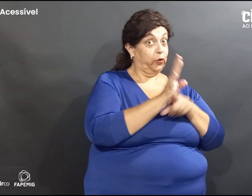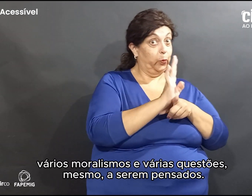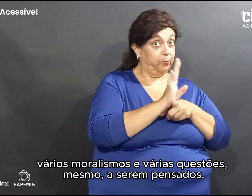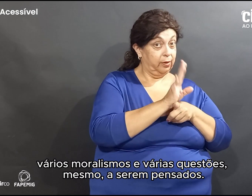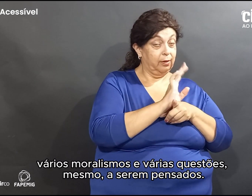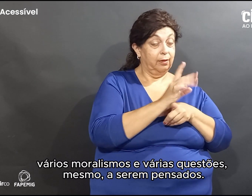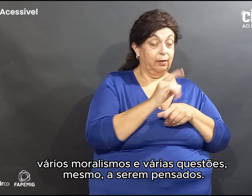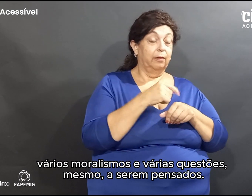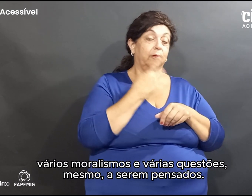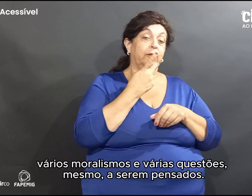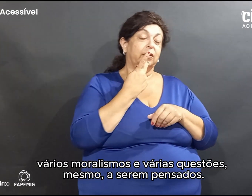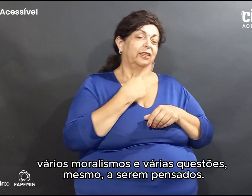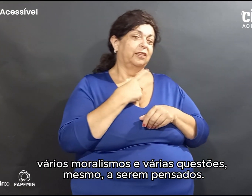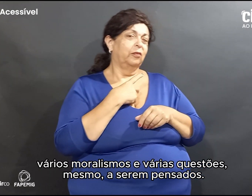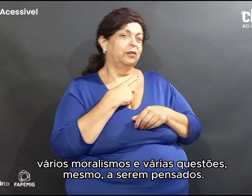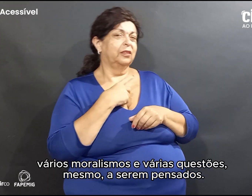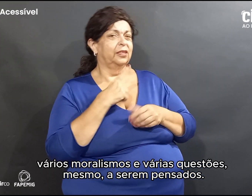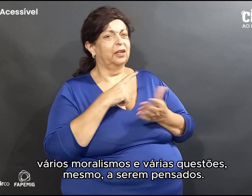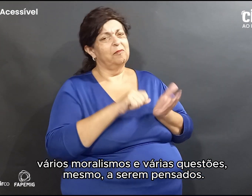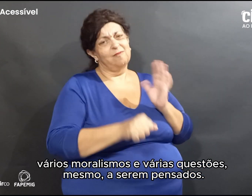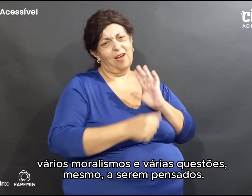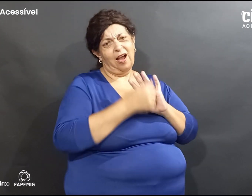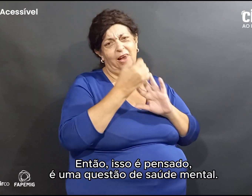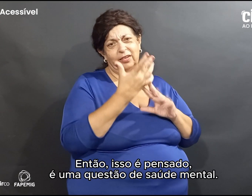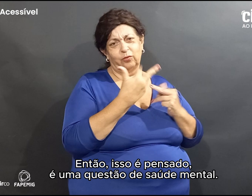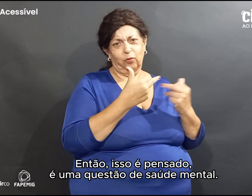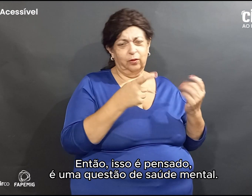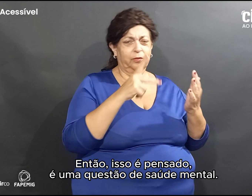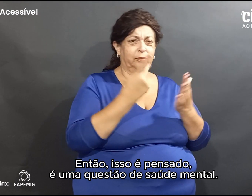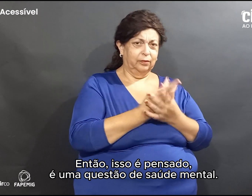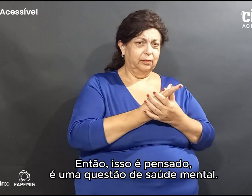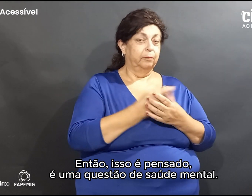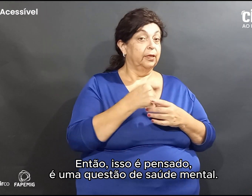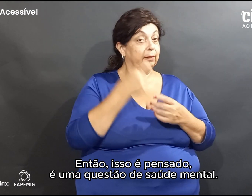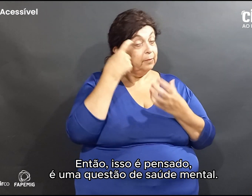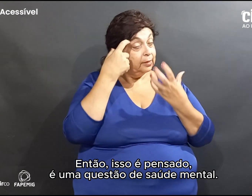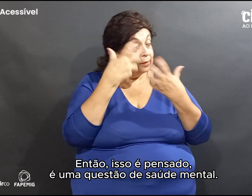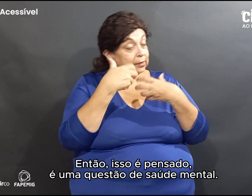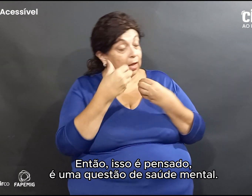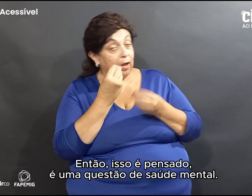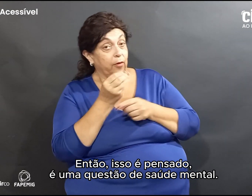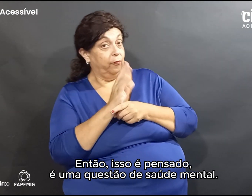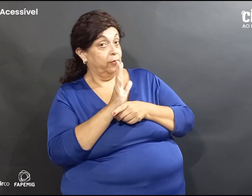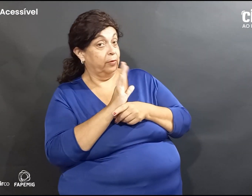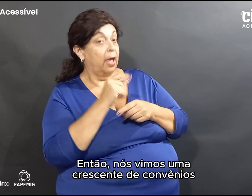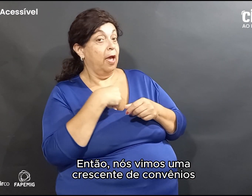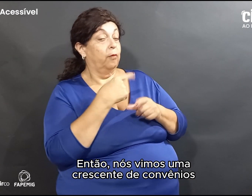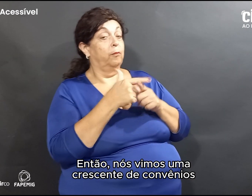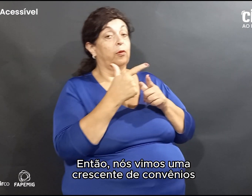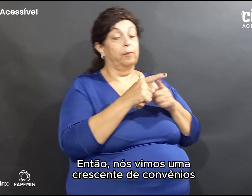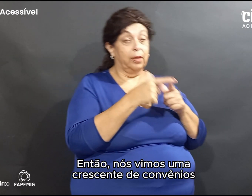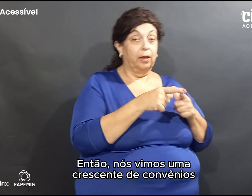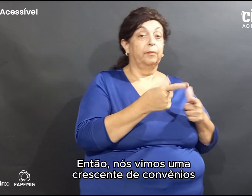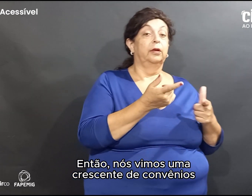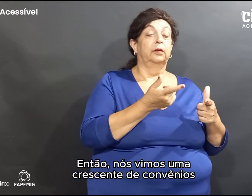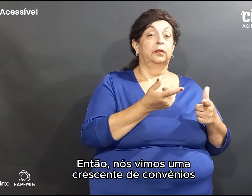vários moralismos e várias questões mesmo a ser pensadas. Então, isso é pensado, é uma questão de saúde mental. Então, nós vimos uma crescente aí